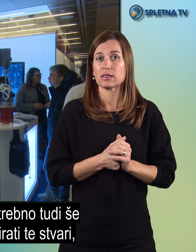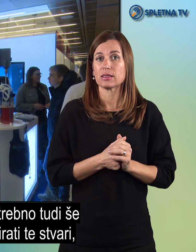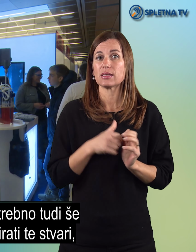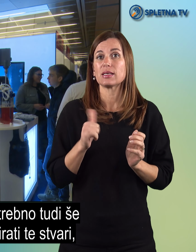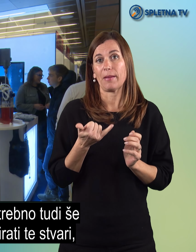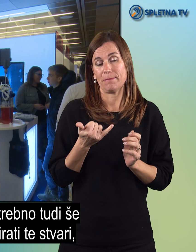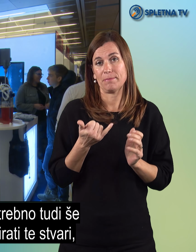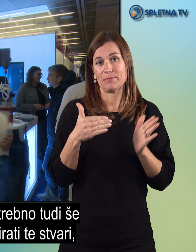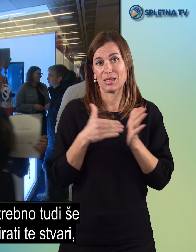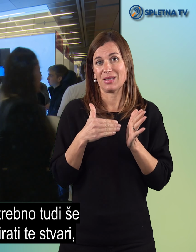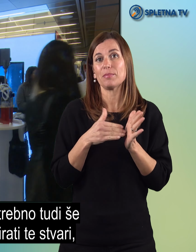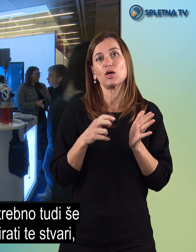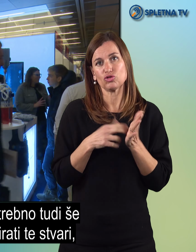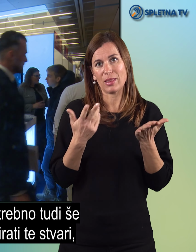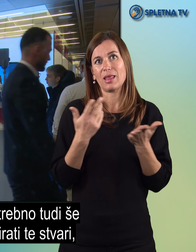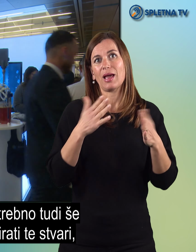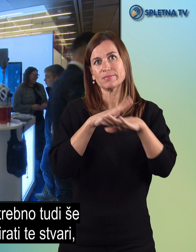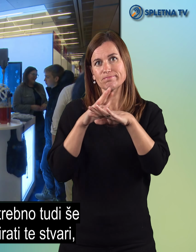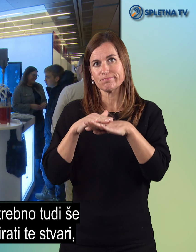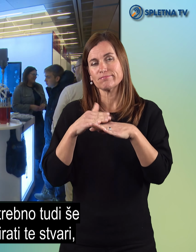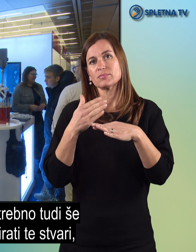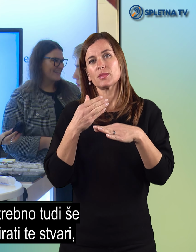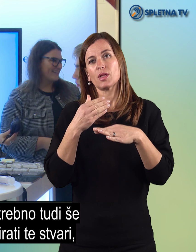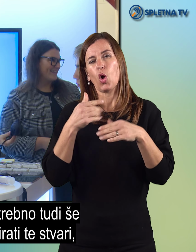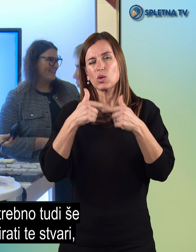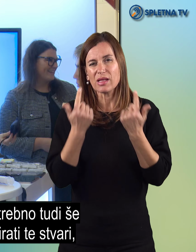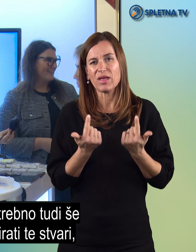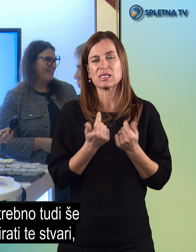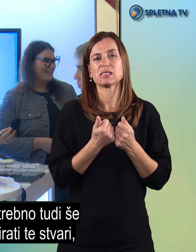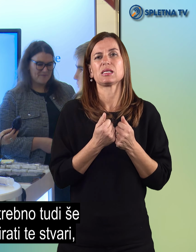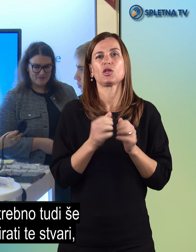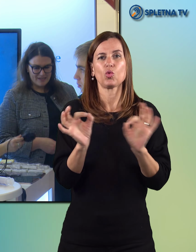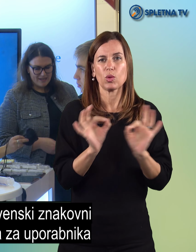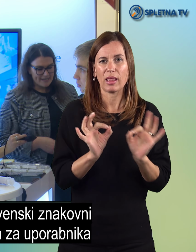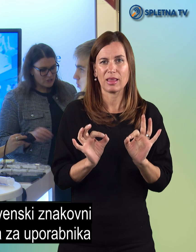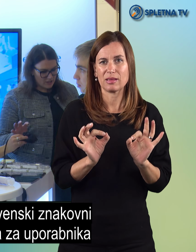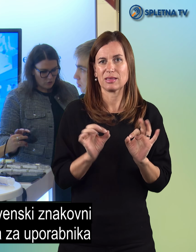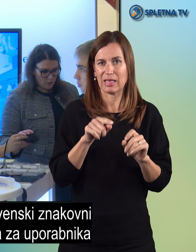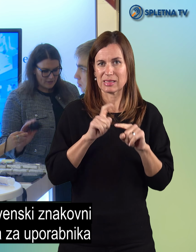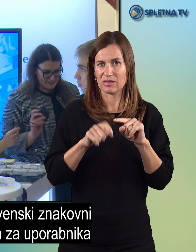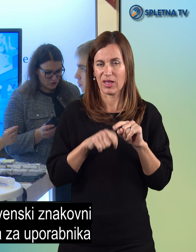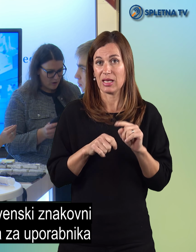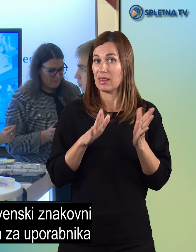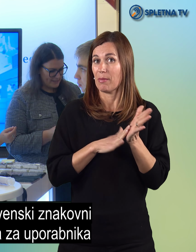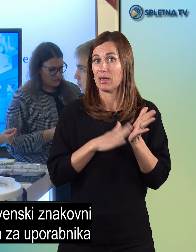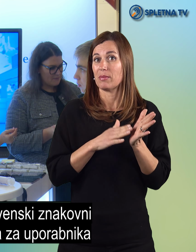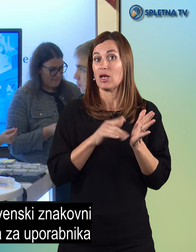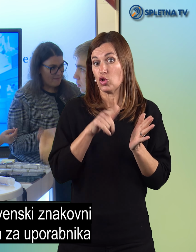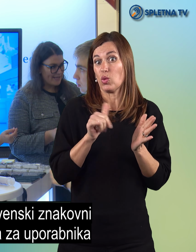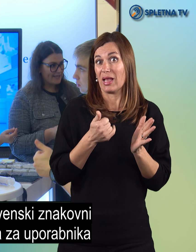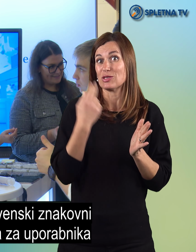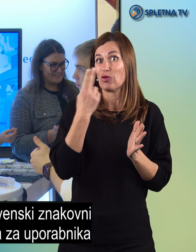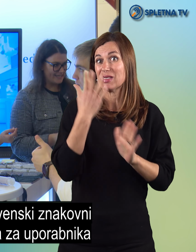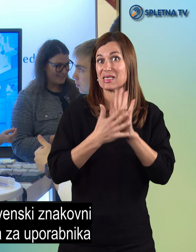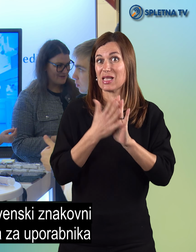tu nekaj potrebno tudi še ozavestiti, artikulirati te stvari. Recimo to, da